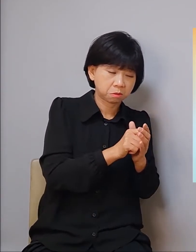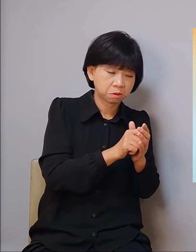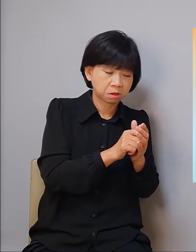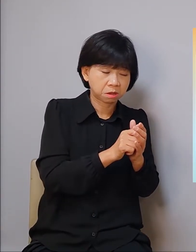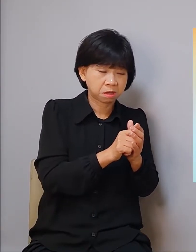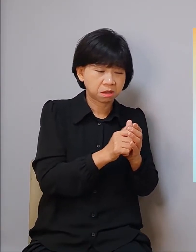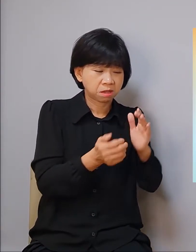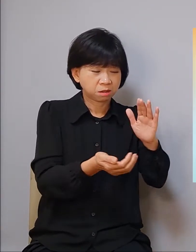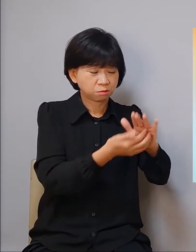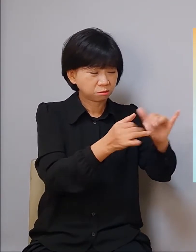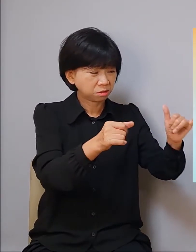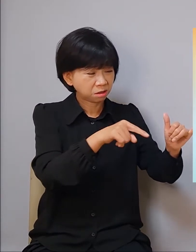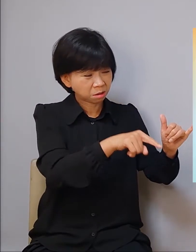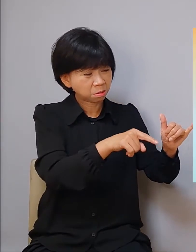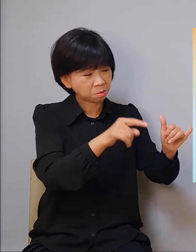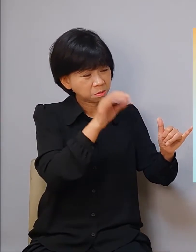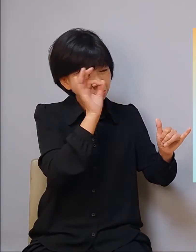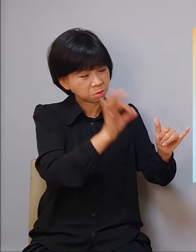말지어다. 아멘.